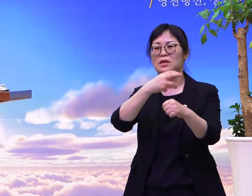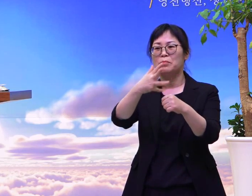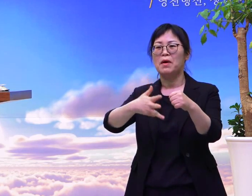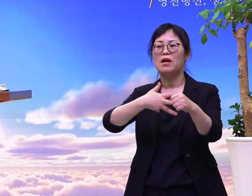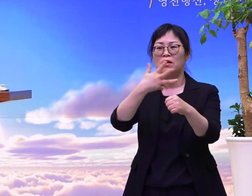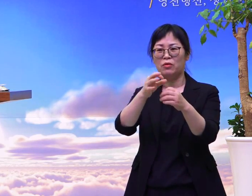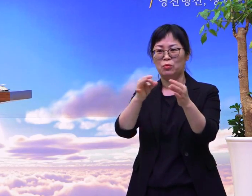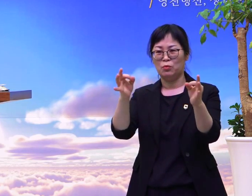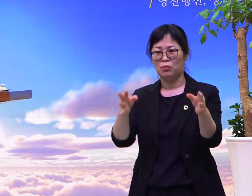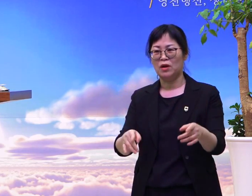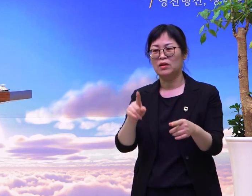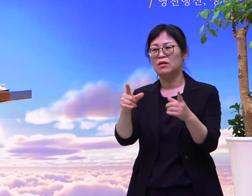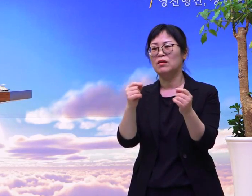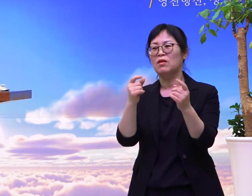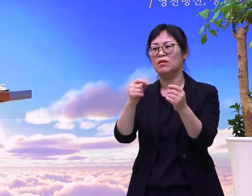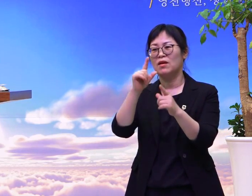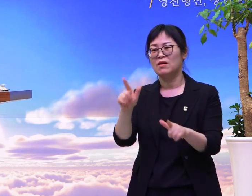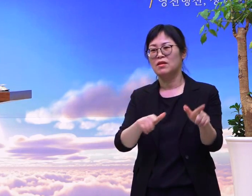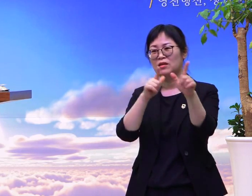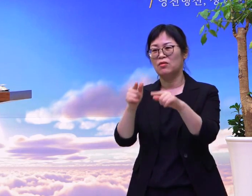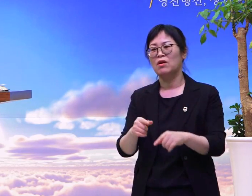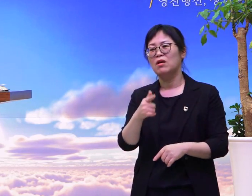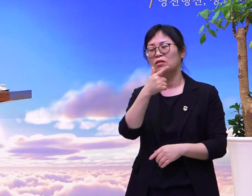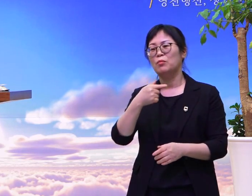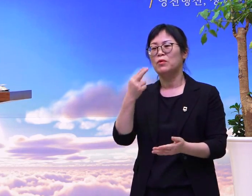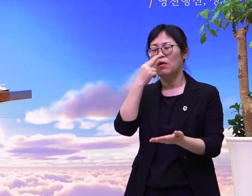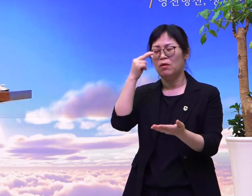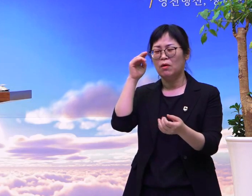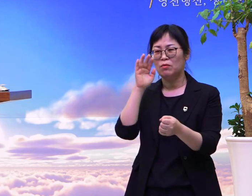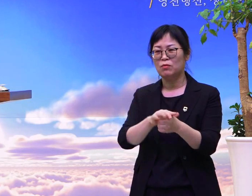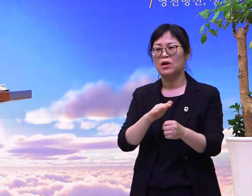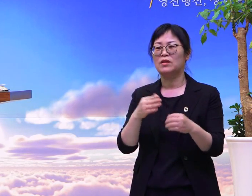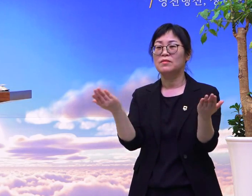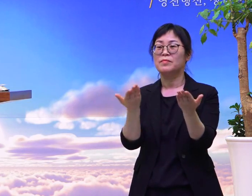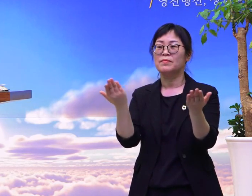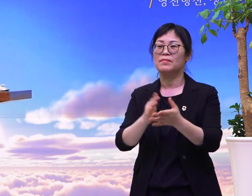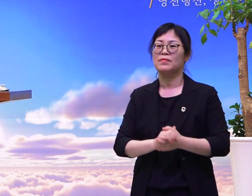그렇게 살았다고 하니 얼마나 기가 막힌 일입니까?